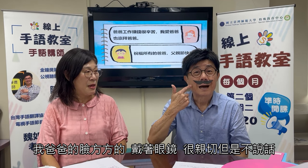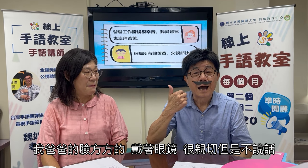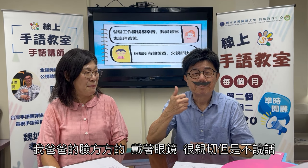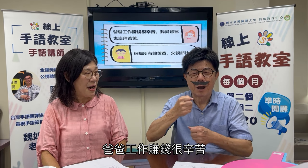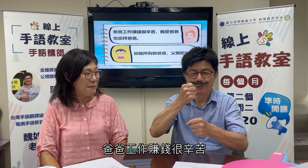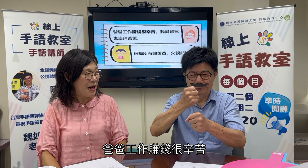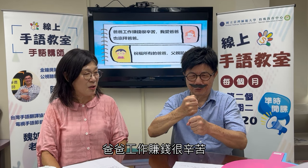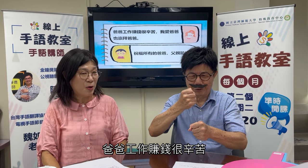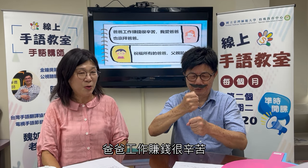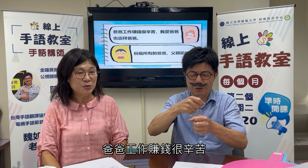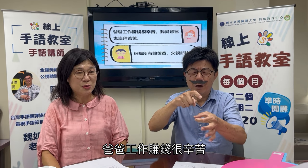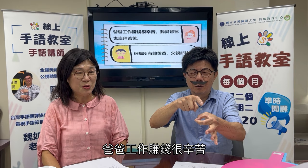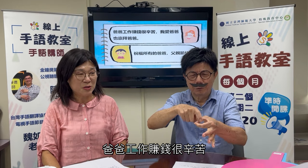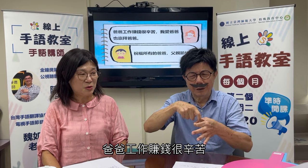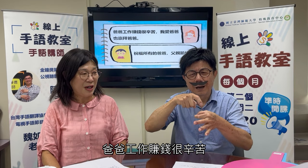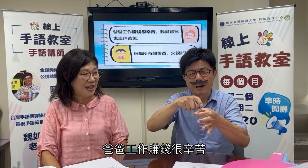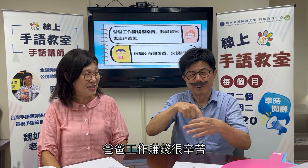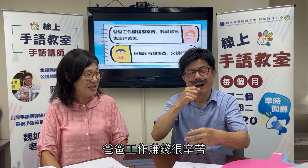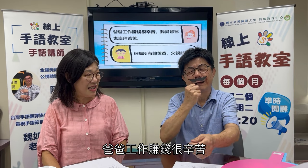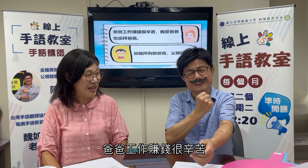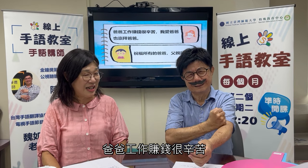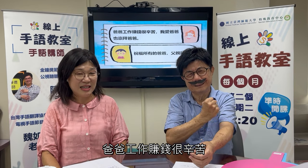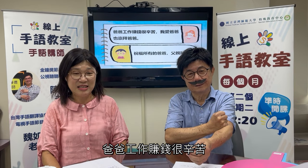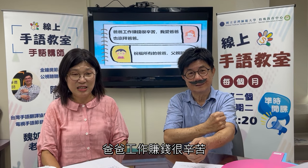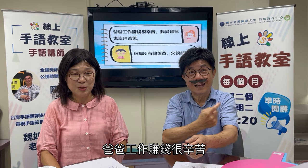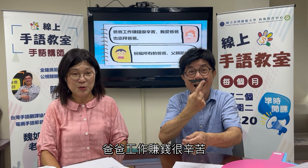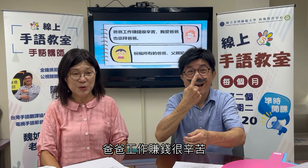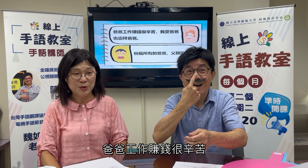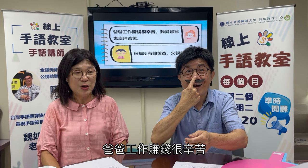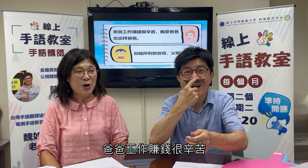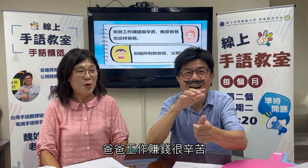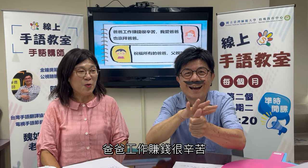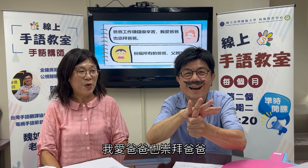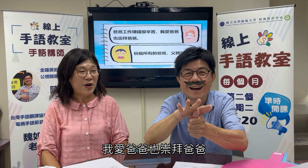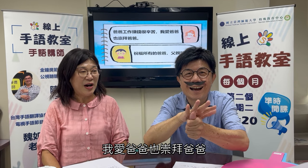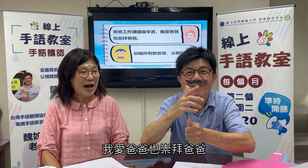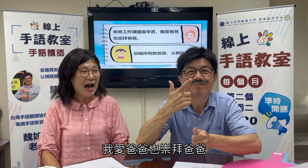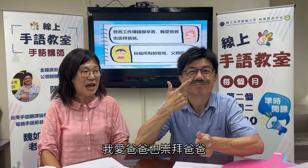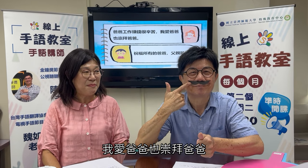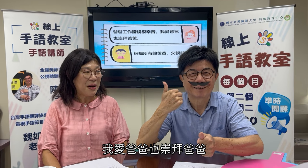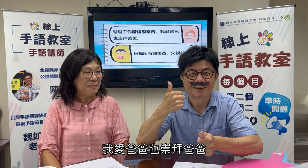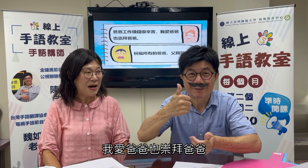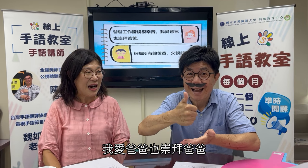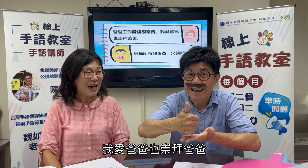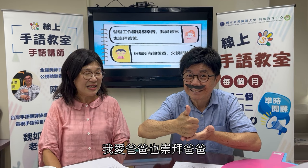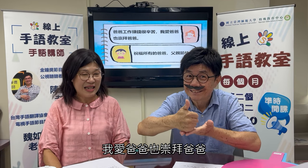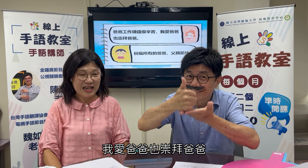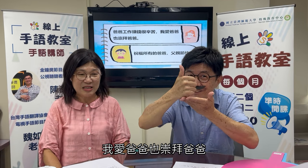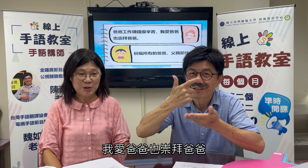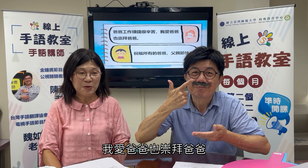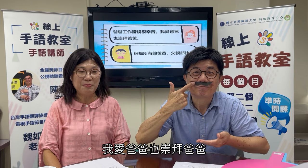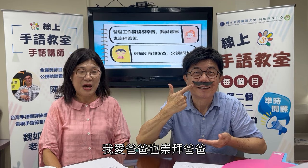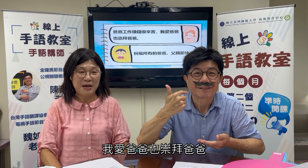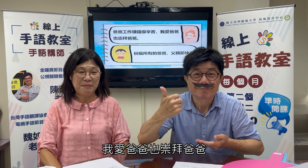爸爸工作赚钱很辛苦，我爱爸爸也崇拜爸